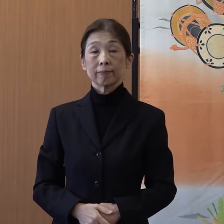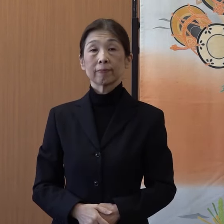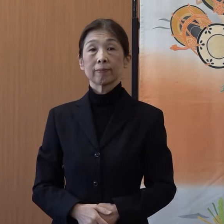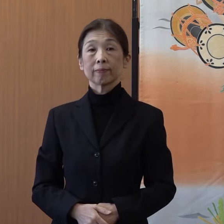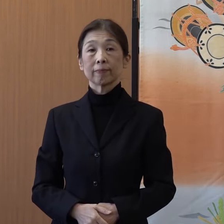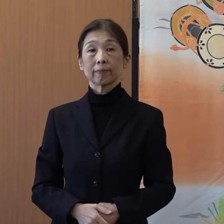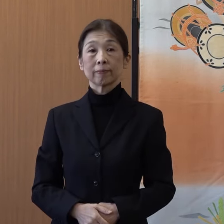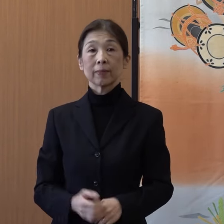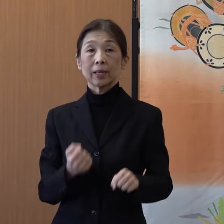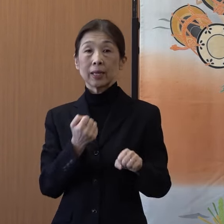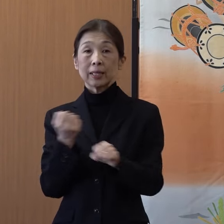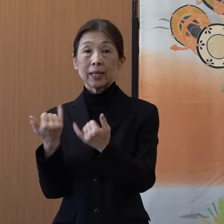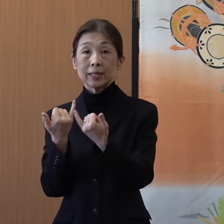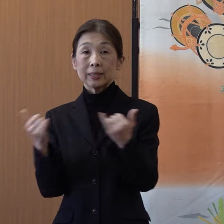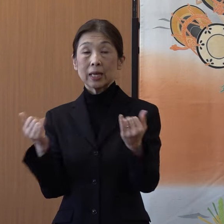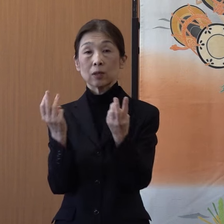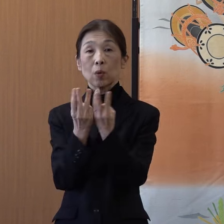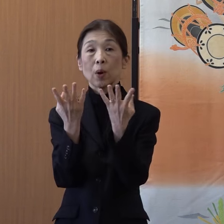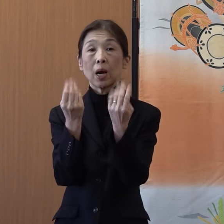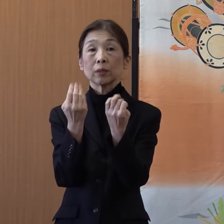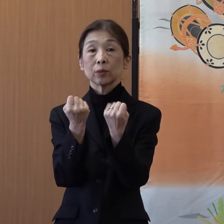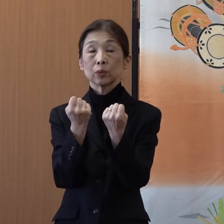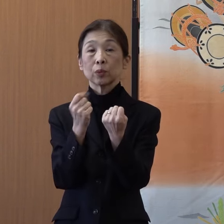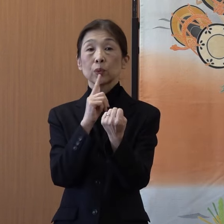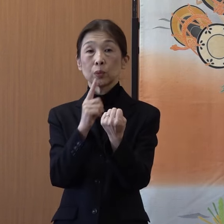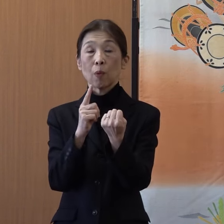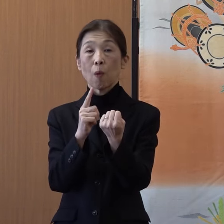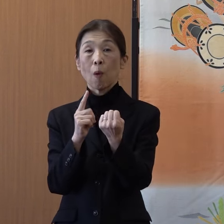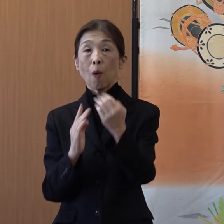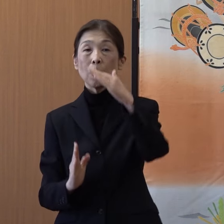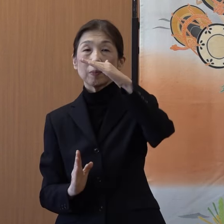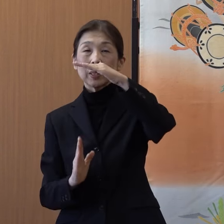避難者数については、ピーク時は、